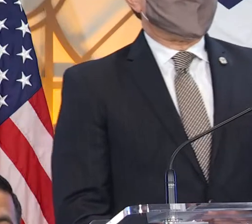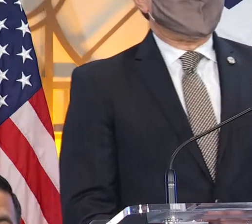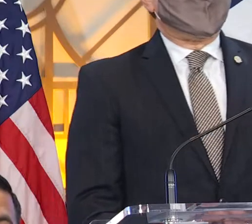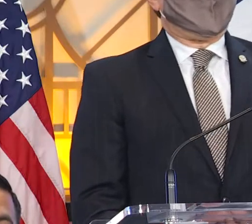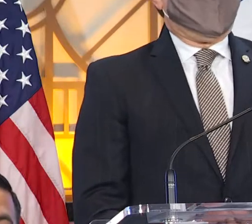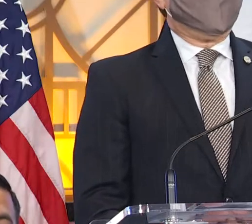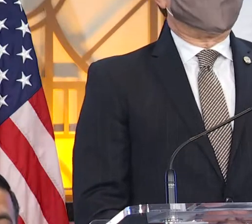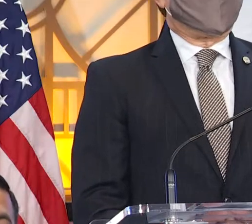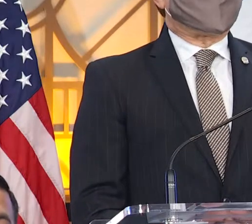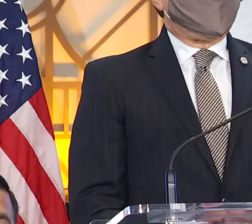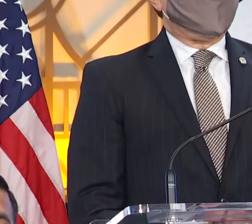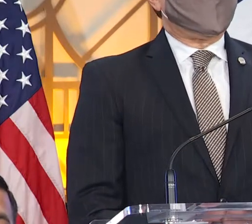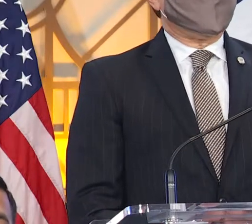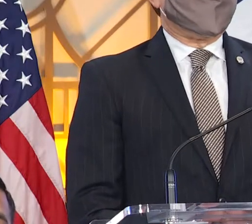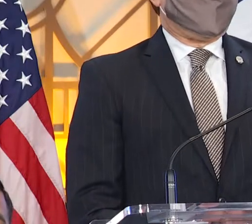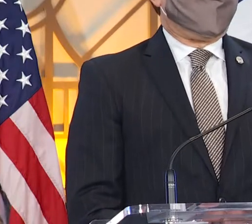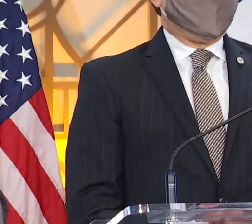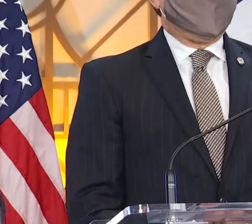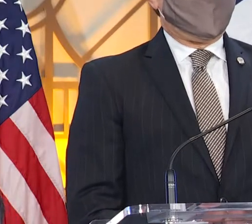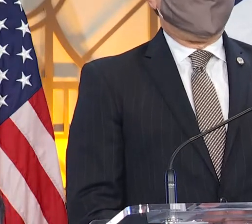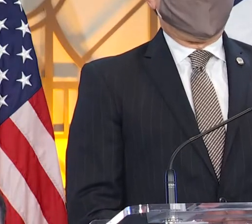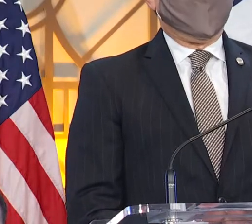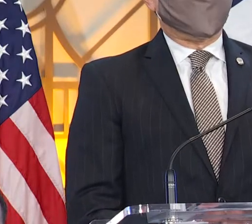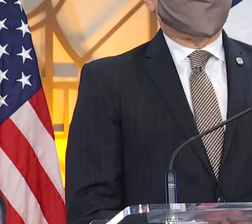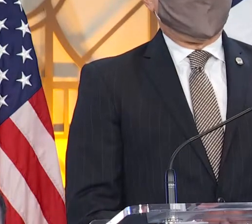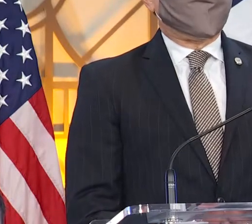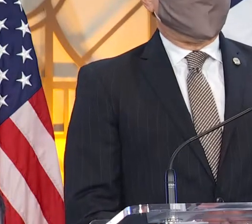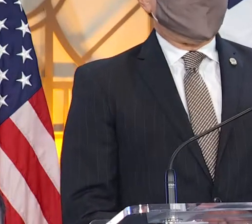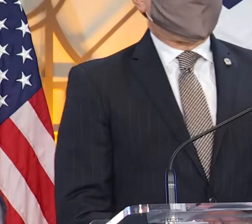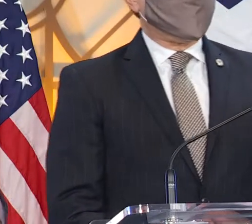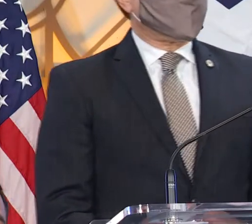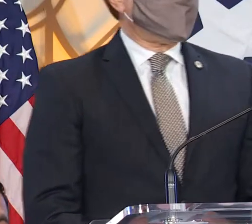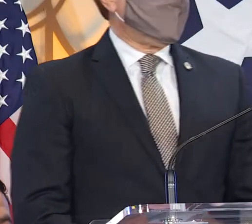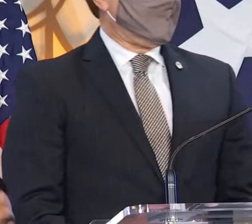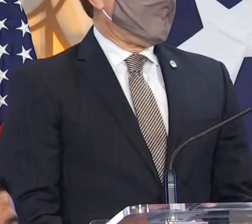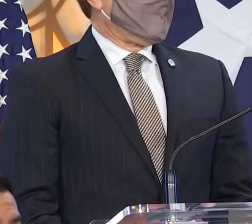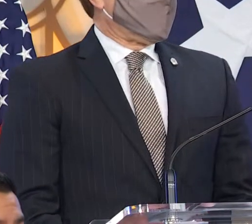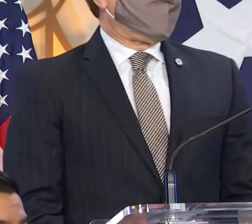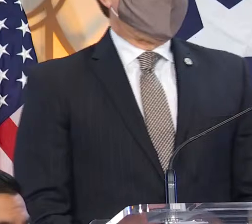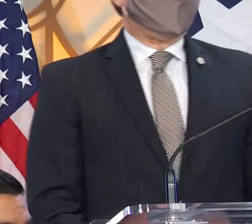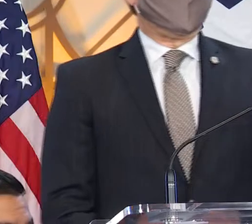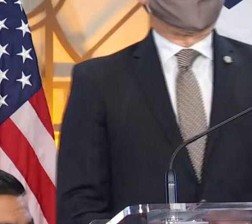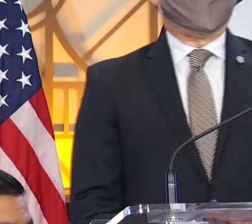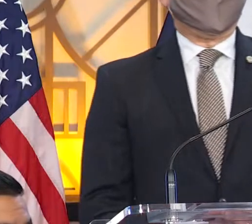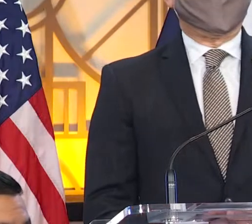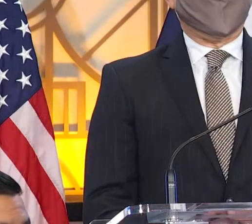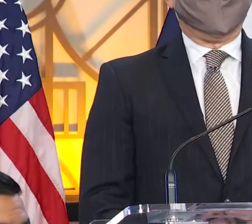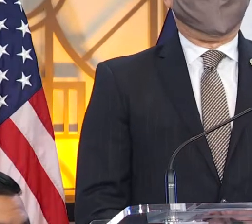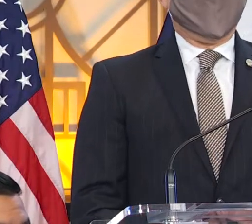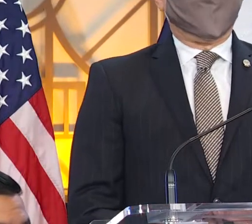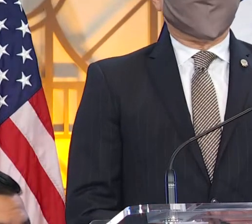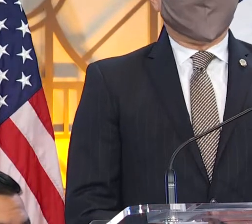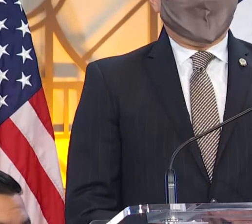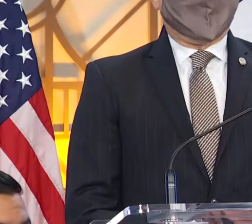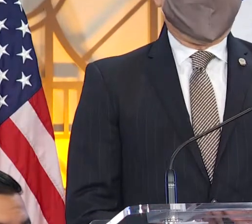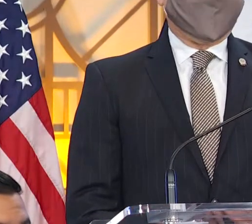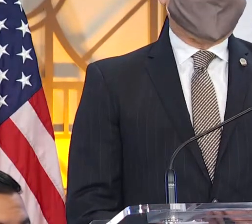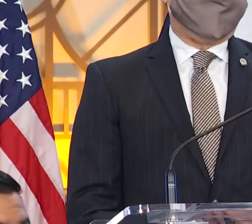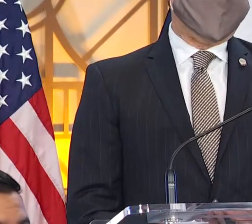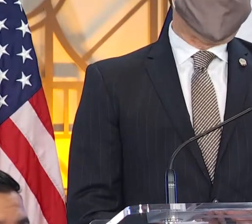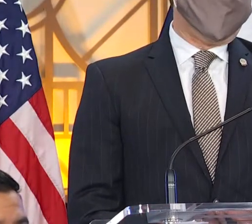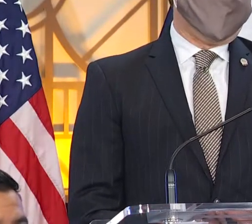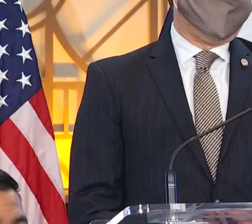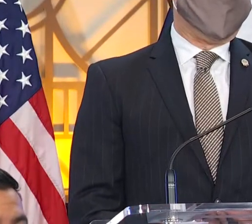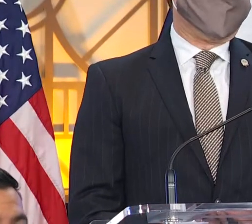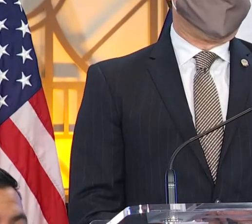relevancia. Ellos van a traer 1,000 empleos a la ciudad de Houston, que van a ser empleos de